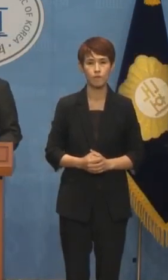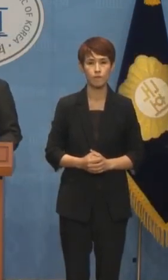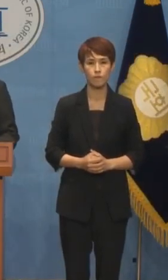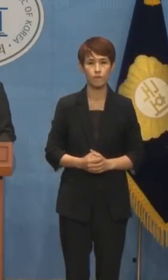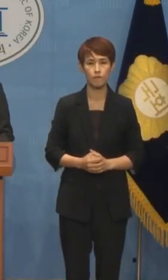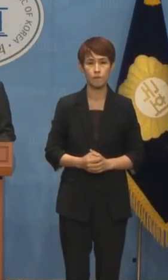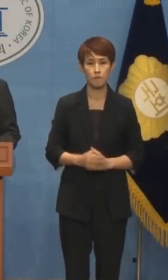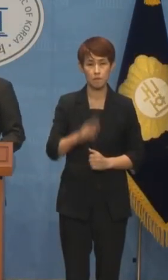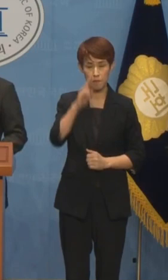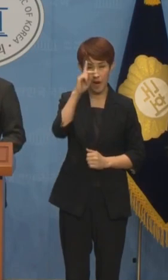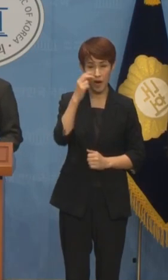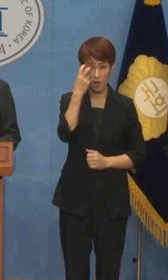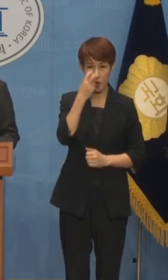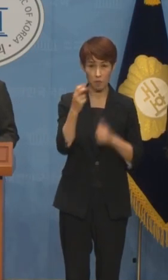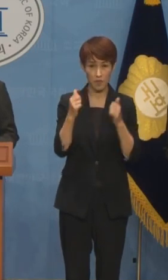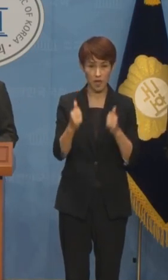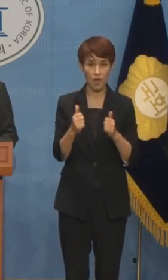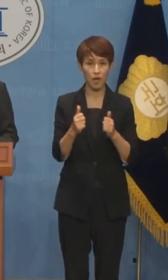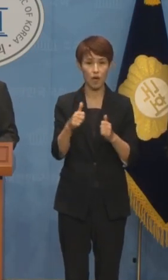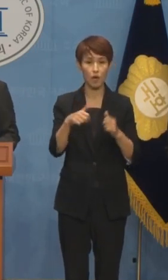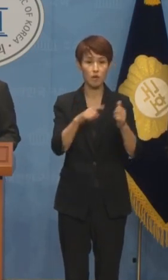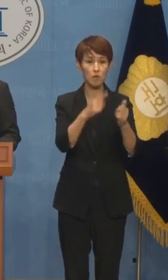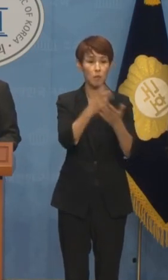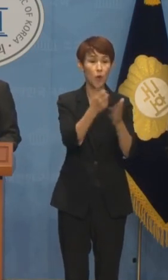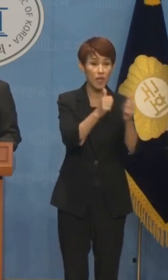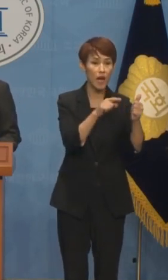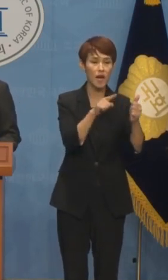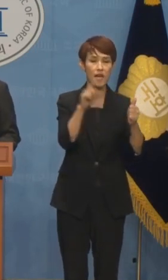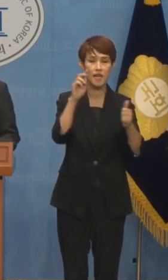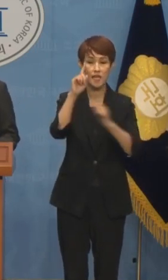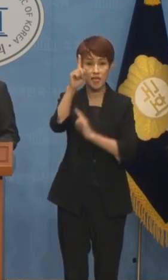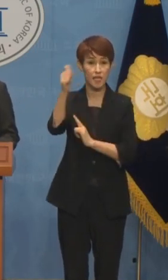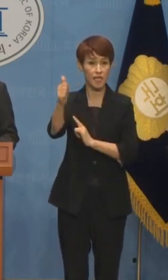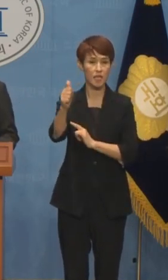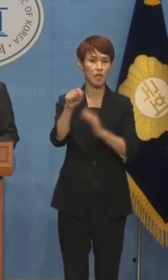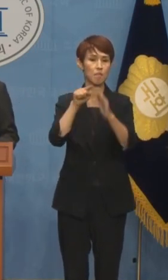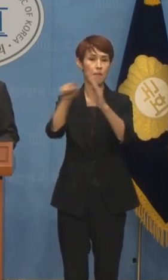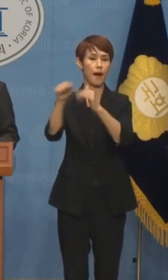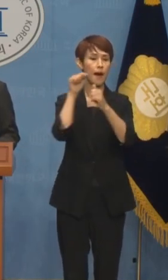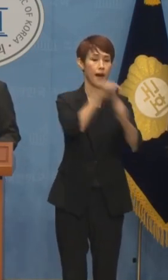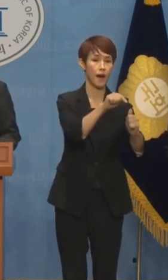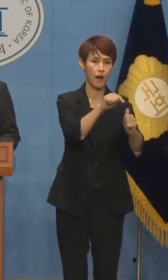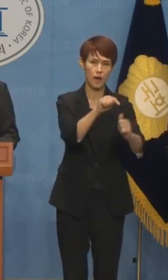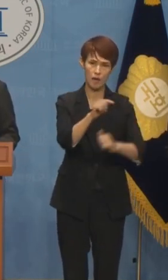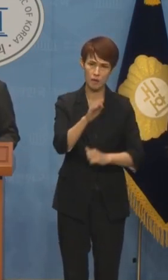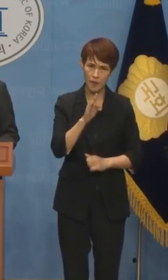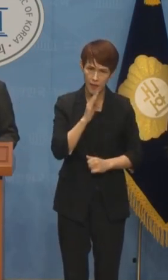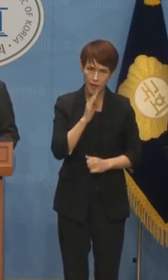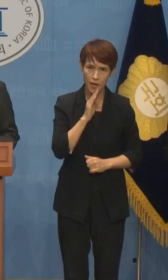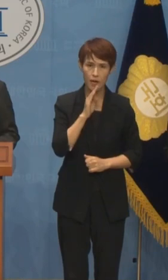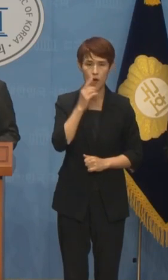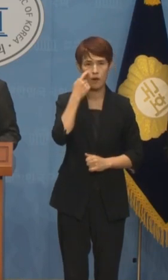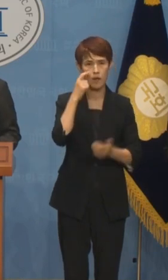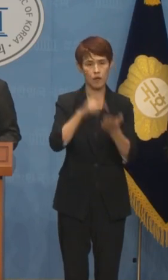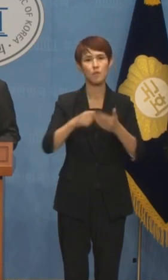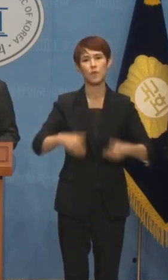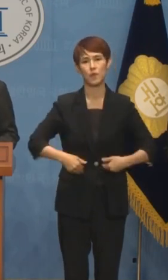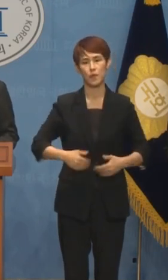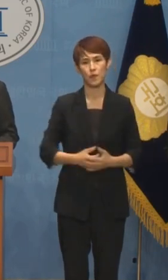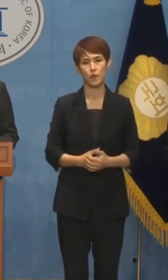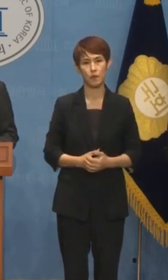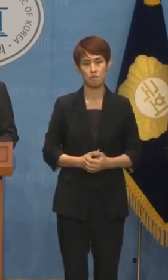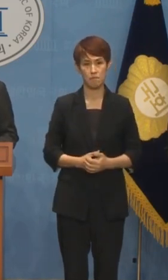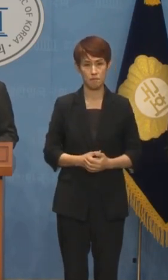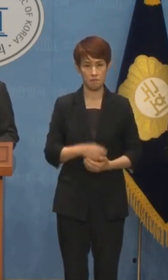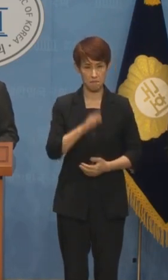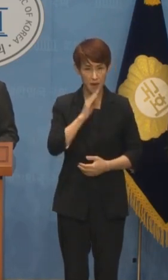또한 박상용 검사가 조모 변호사에게 이전 부지사를 찾아가도록 한 것이 사실인지 밝혀야 합니다.